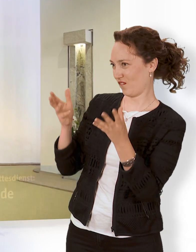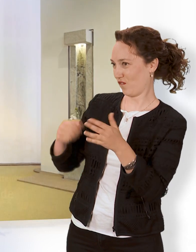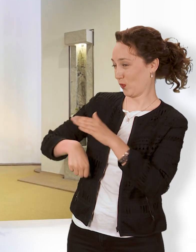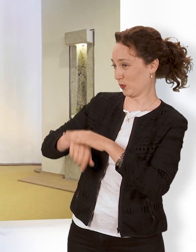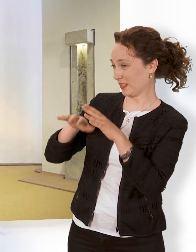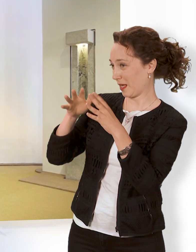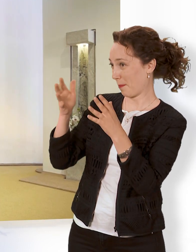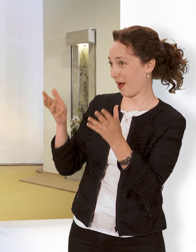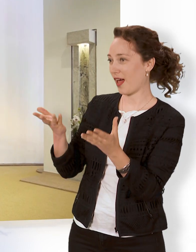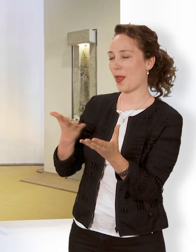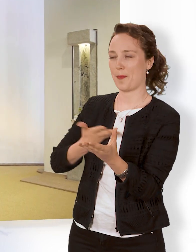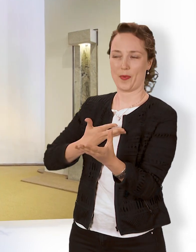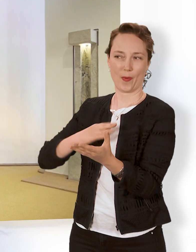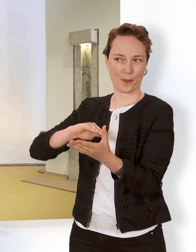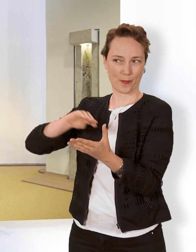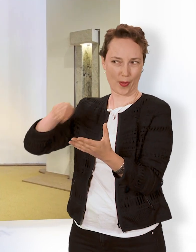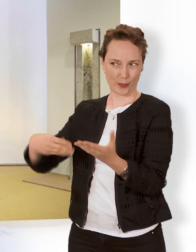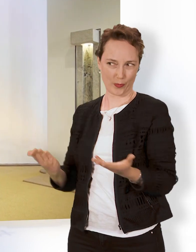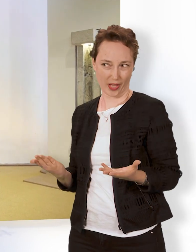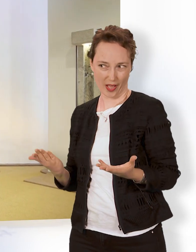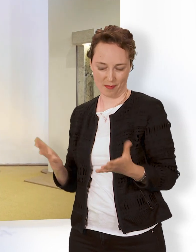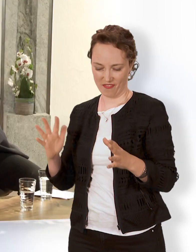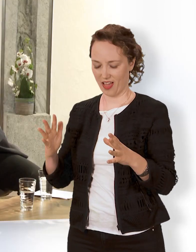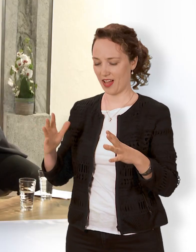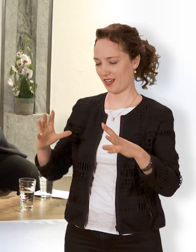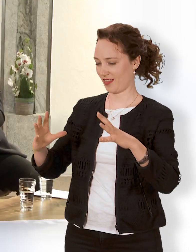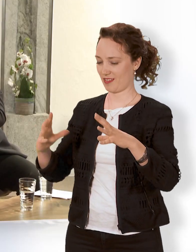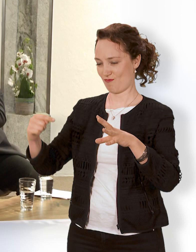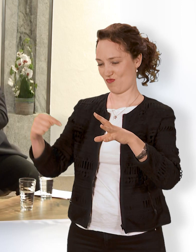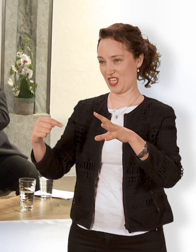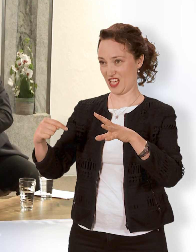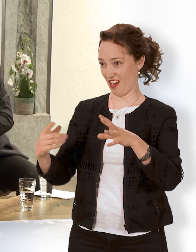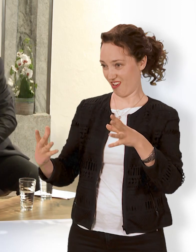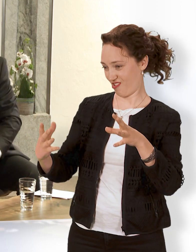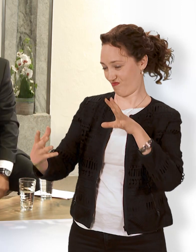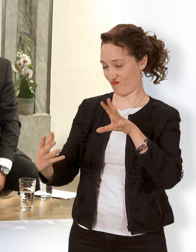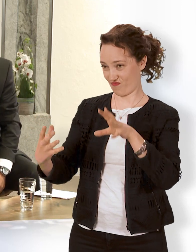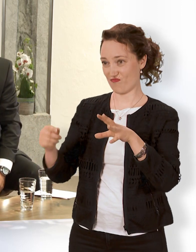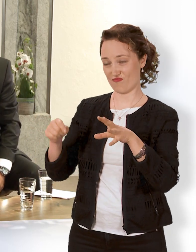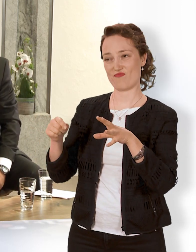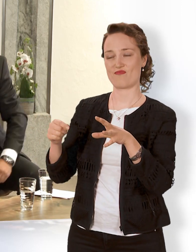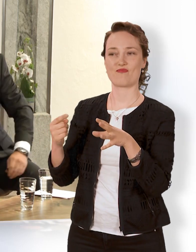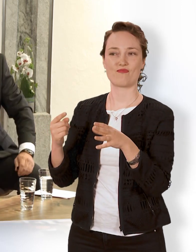einen oh, Dankeschön. Hier vielleicht, hier eine Unterschrift, ein Autogramm von der Legende, Michael